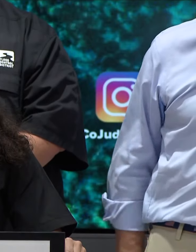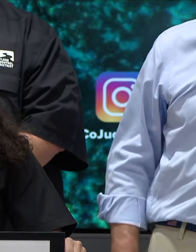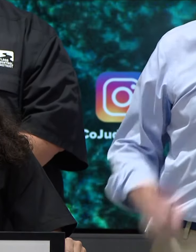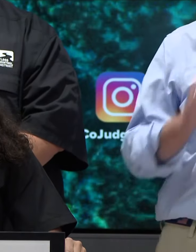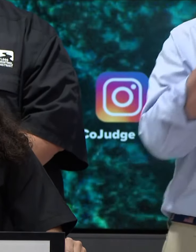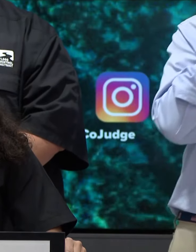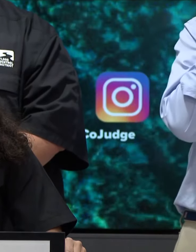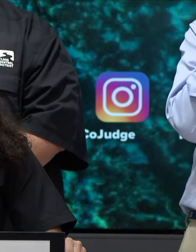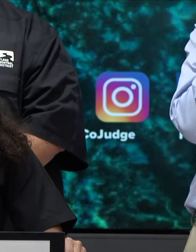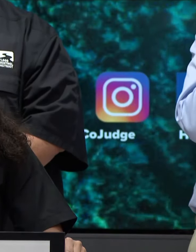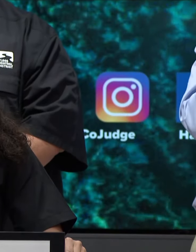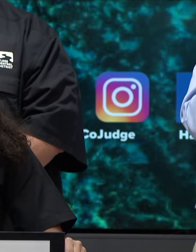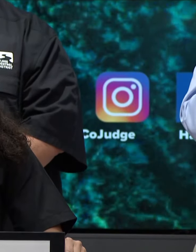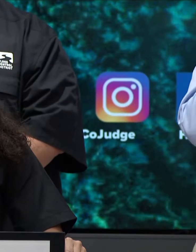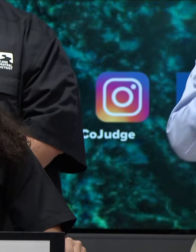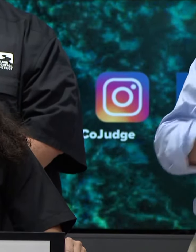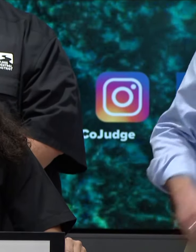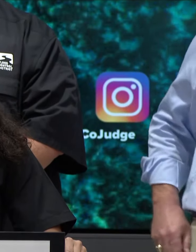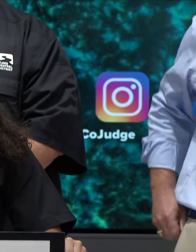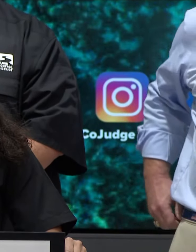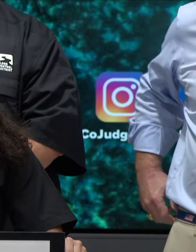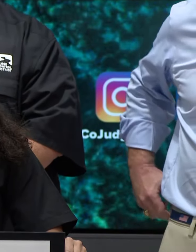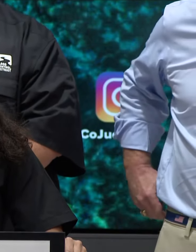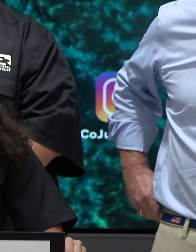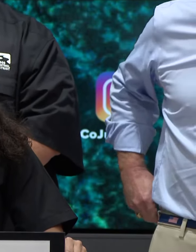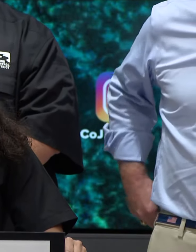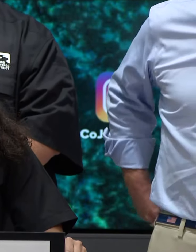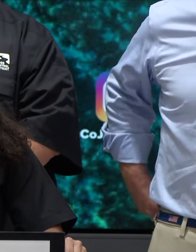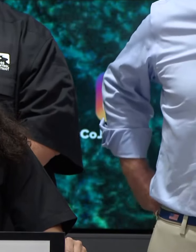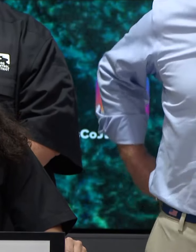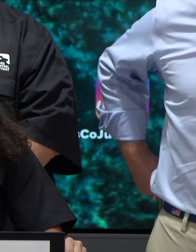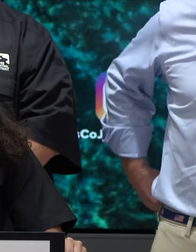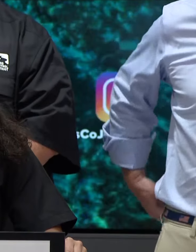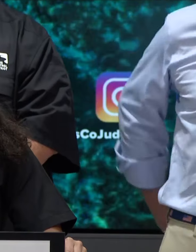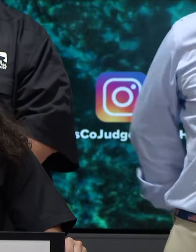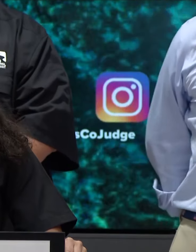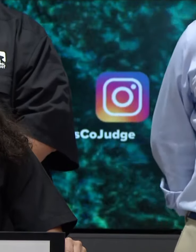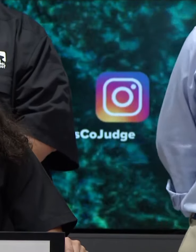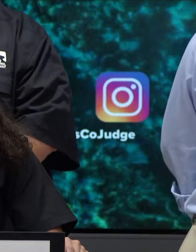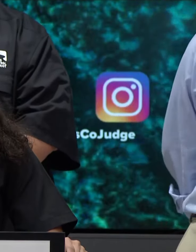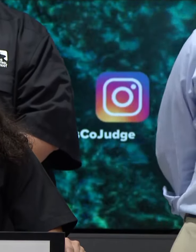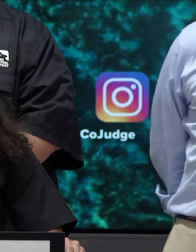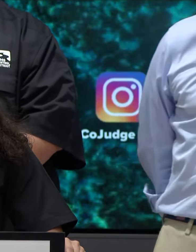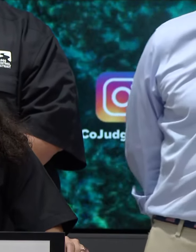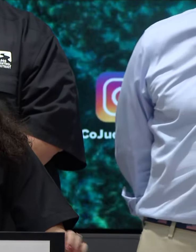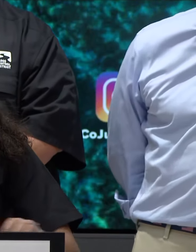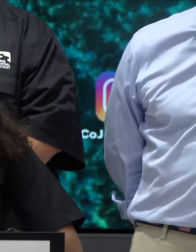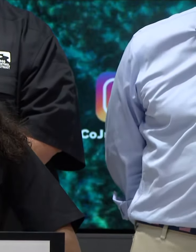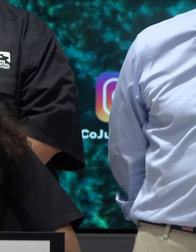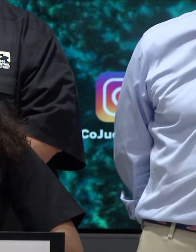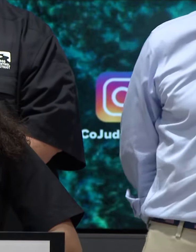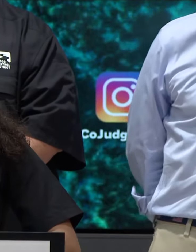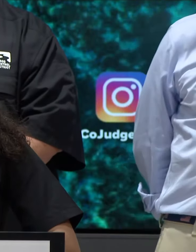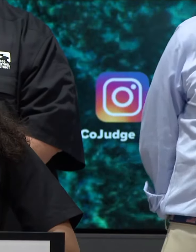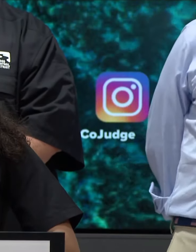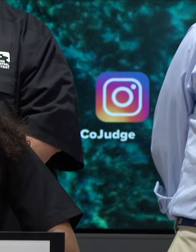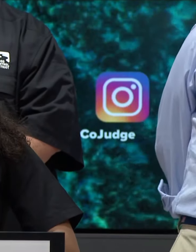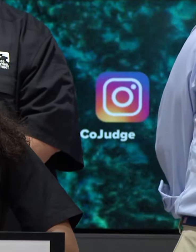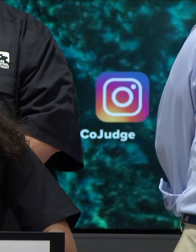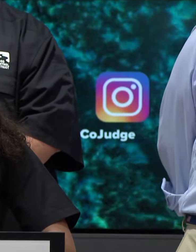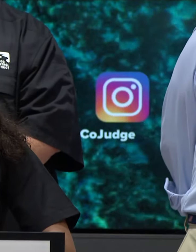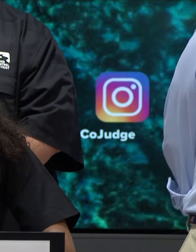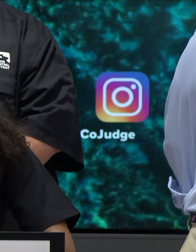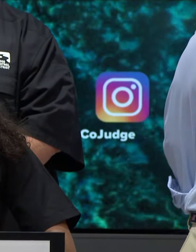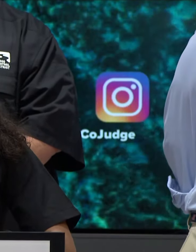y también den la información que ellos tienen. En cuanto tengamos más información, la vamos a compartir. Pero